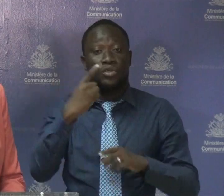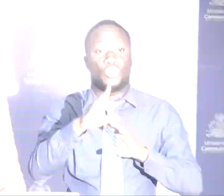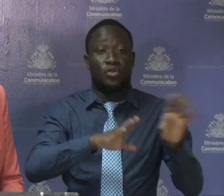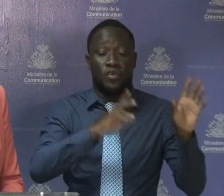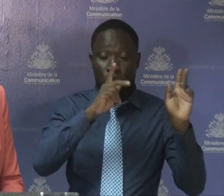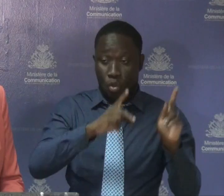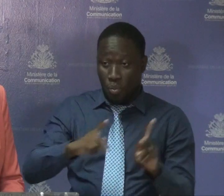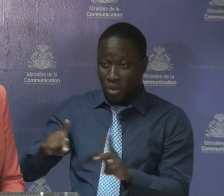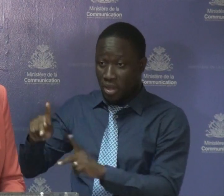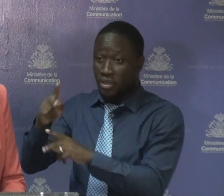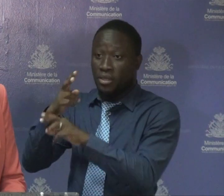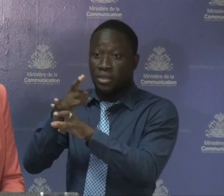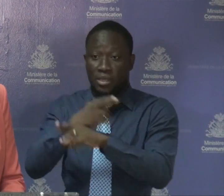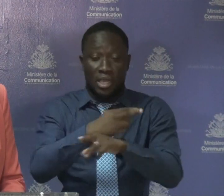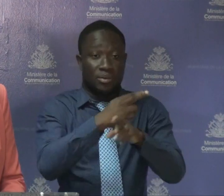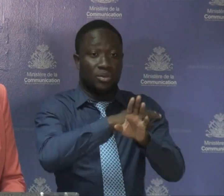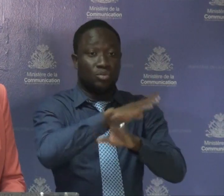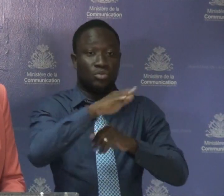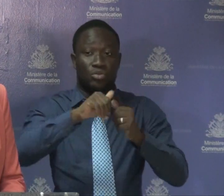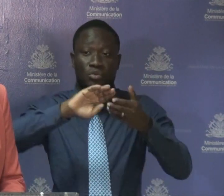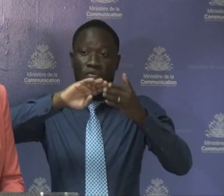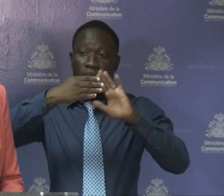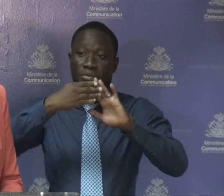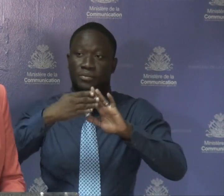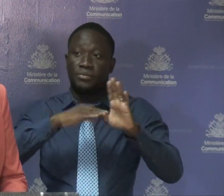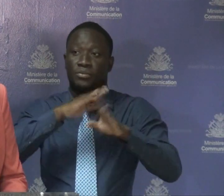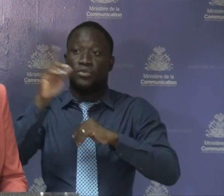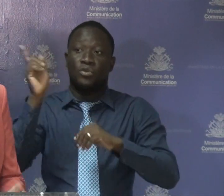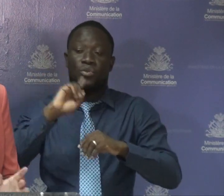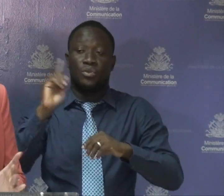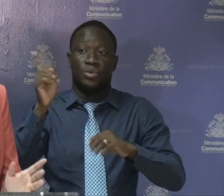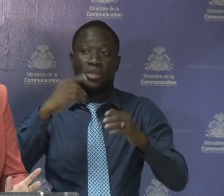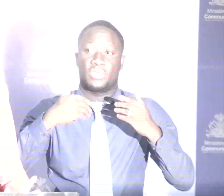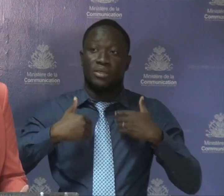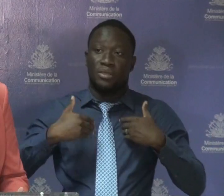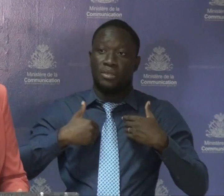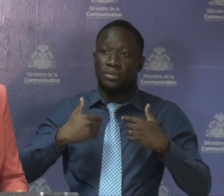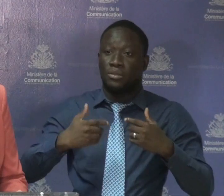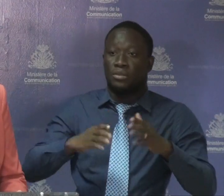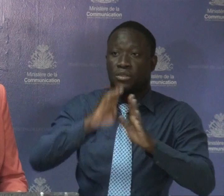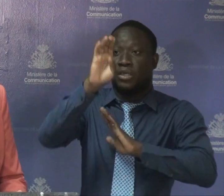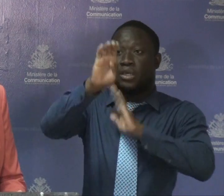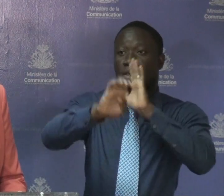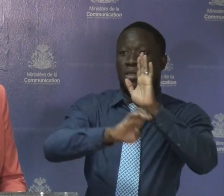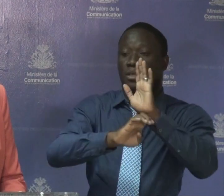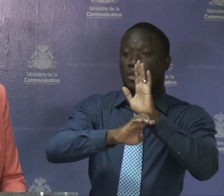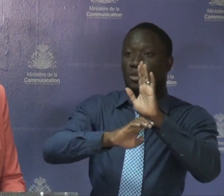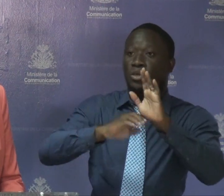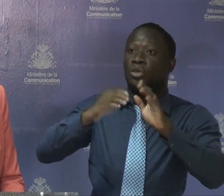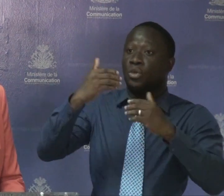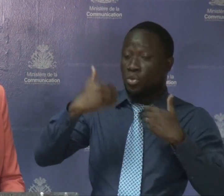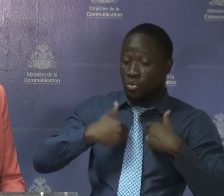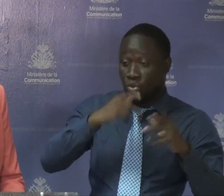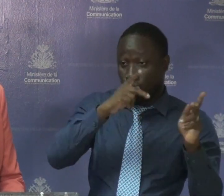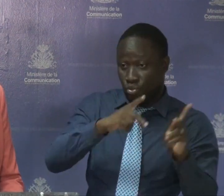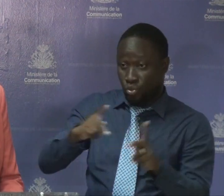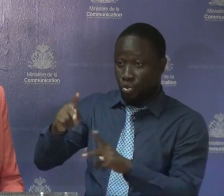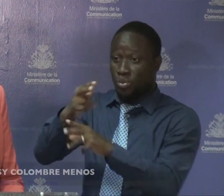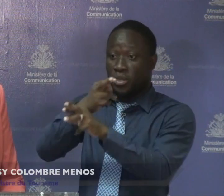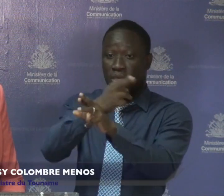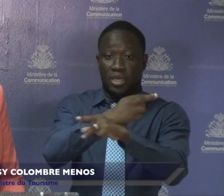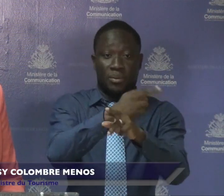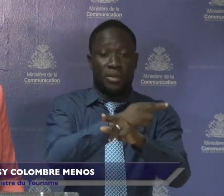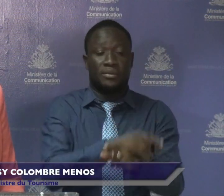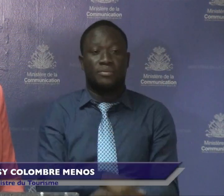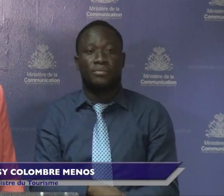un plan d'aménagement pour toute ville là. Pour tout côté, il y a tout état yo, yo même yo déjà un plan d'aménagement. Et bon